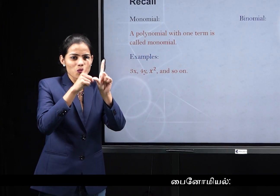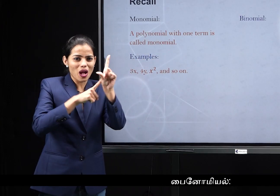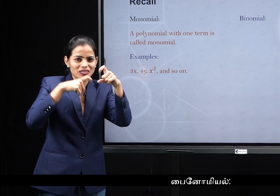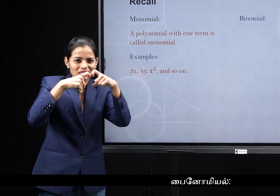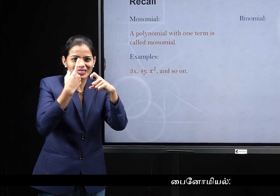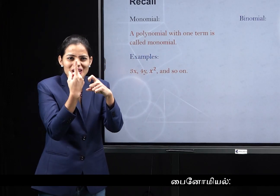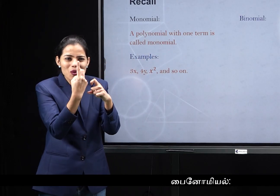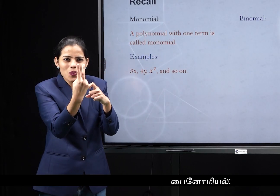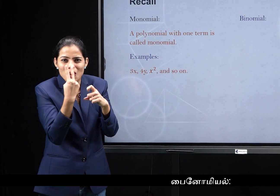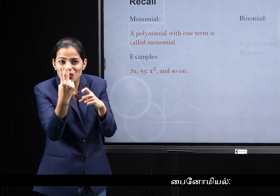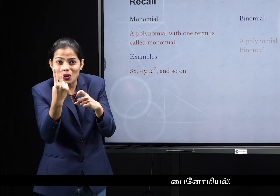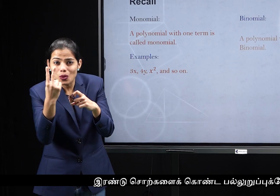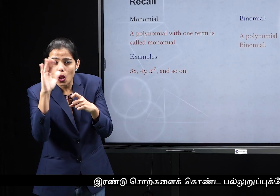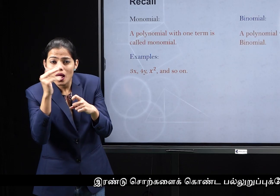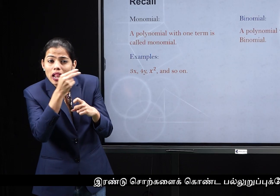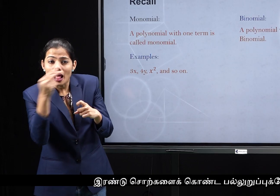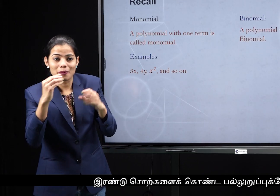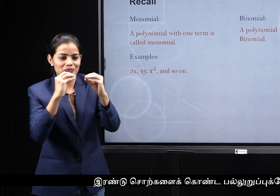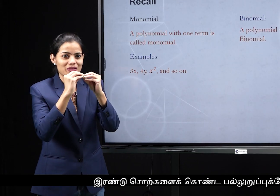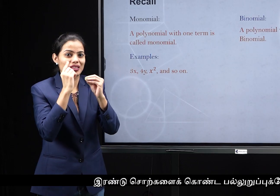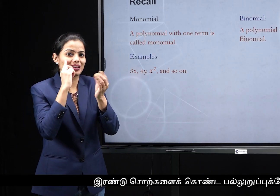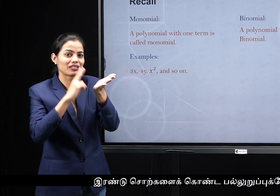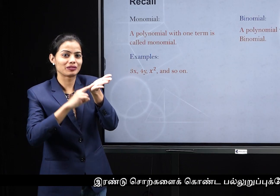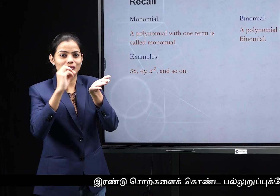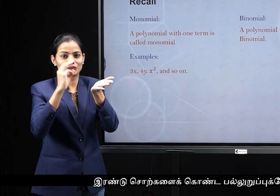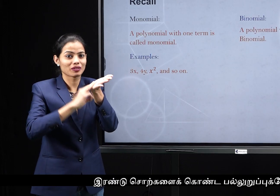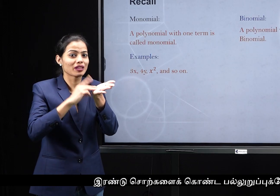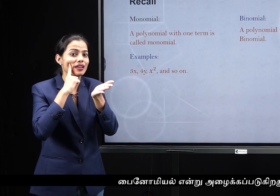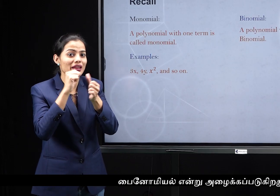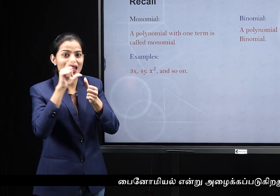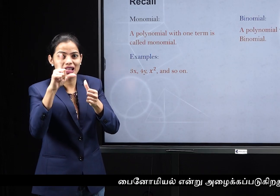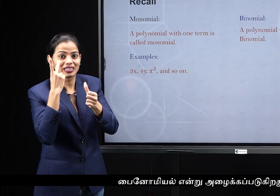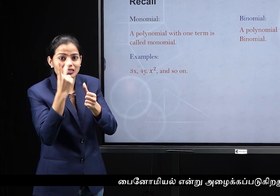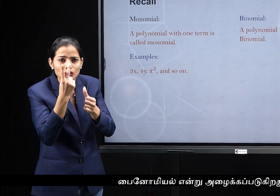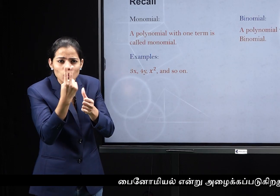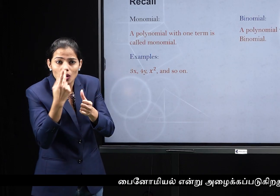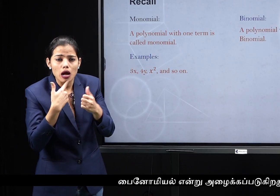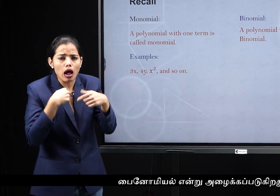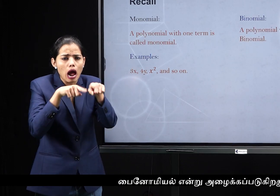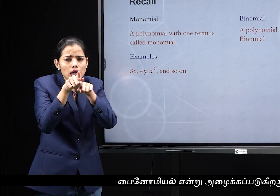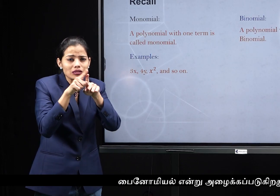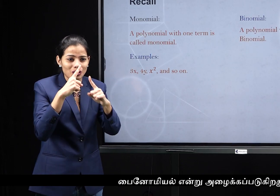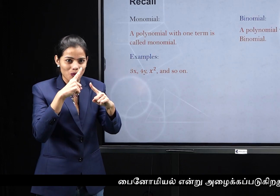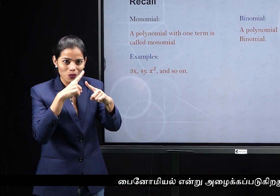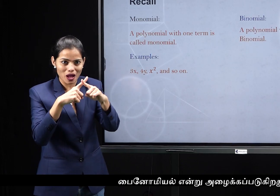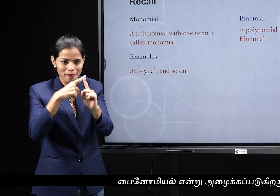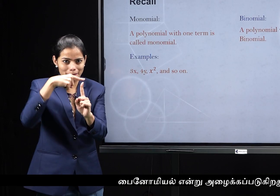பைனோமியல் இரண்டு சொற்களை கொண்ட பல்லுறுப்புக்கோவை பைனோமியல் என்று அழைக்கப்படுகிறது.